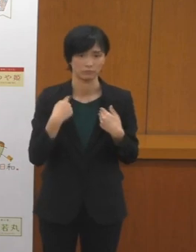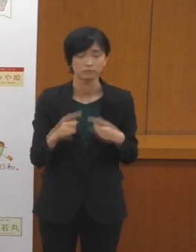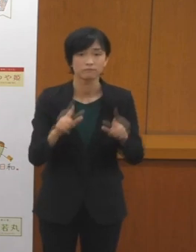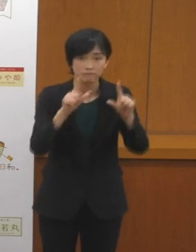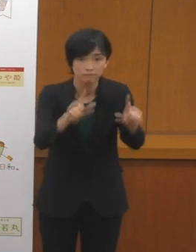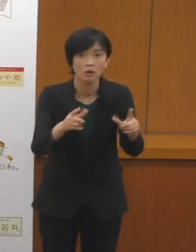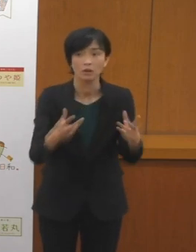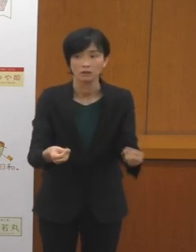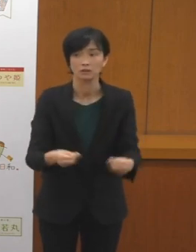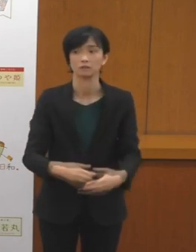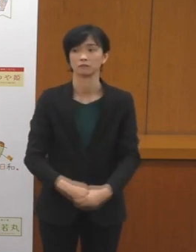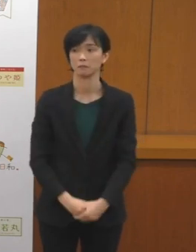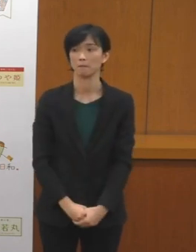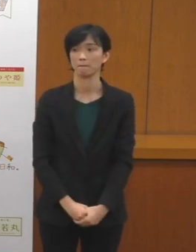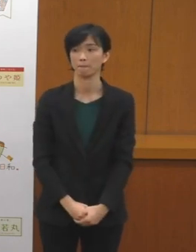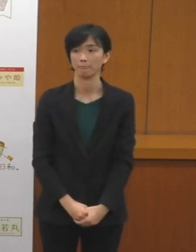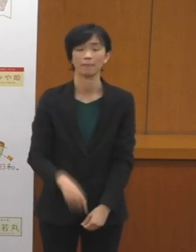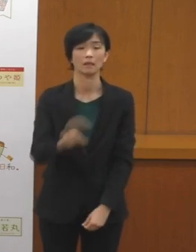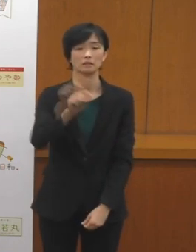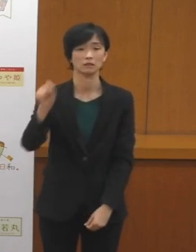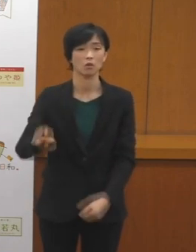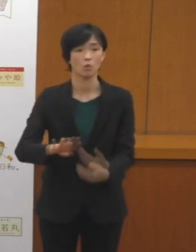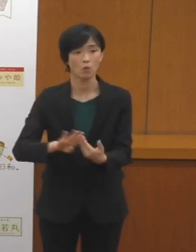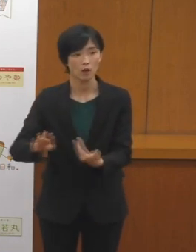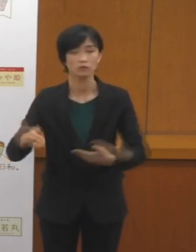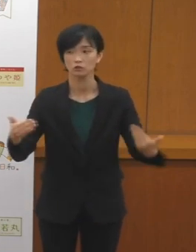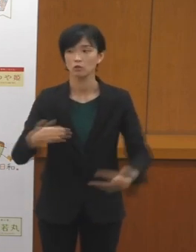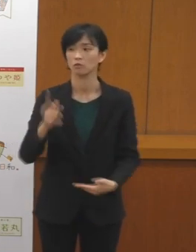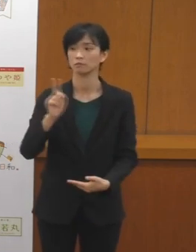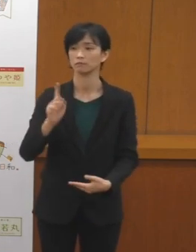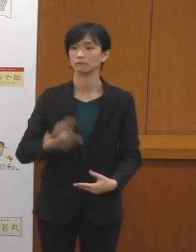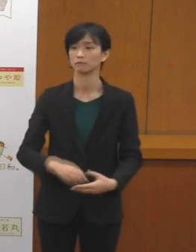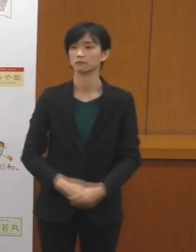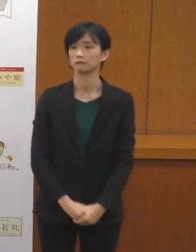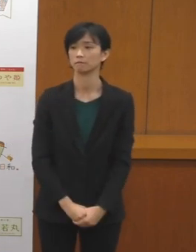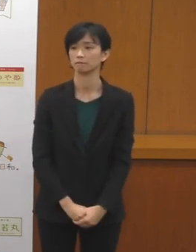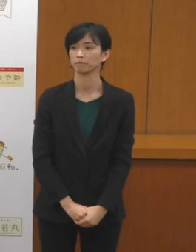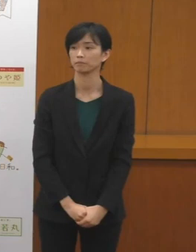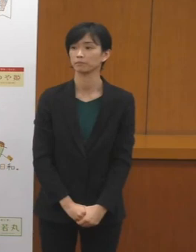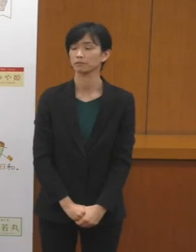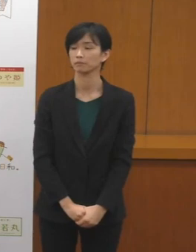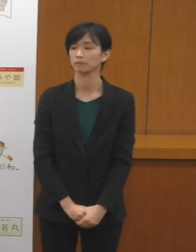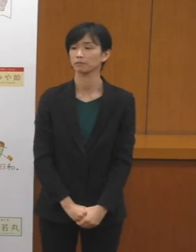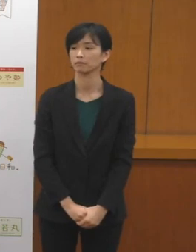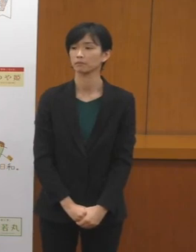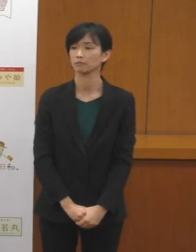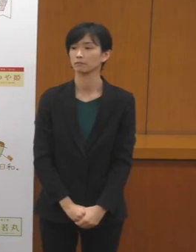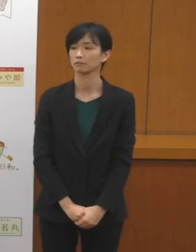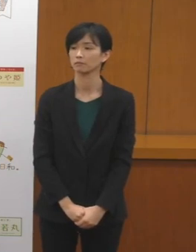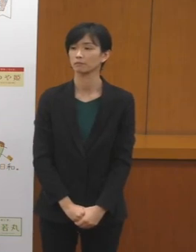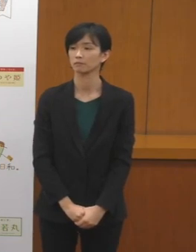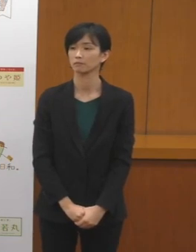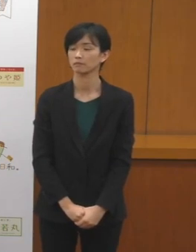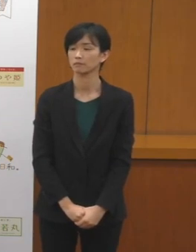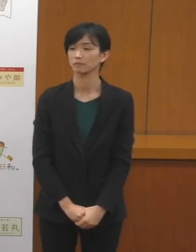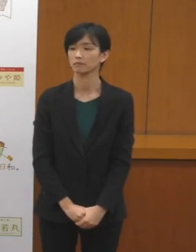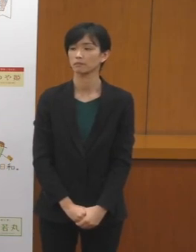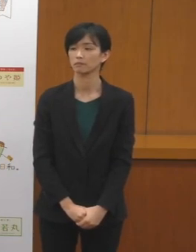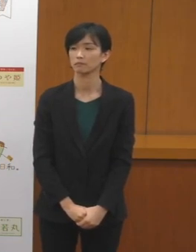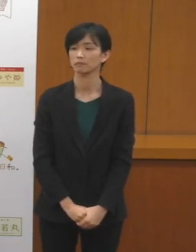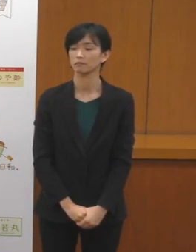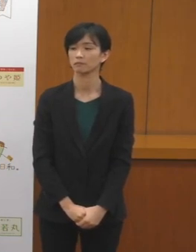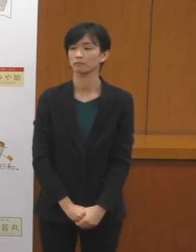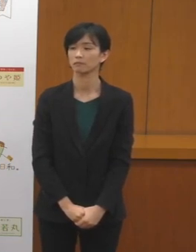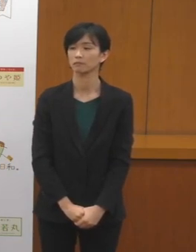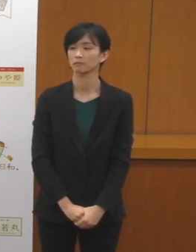ありがとうございました質問のある方はいらっしゃいますかNHKさんお願いします